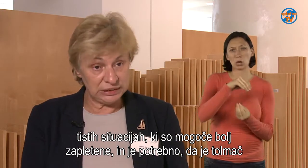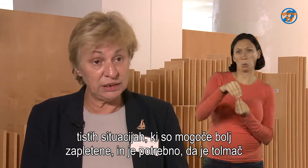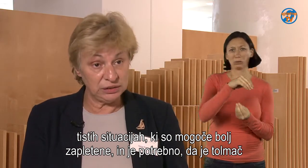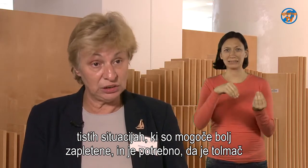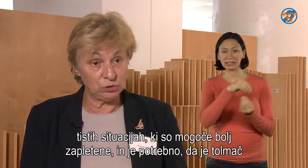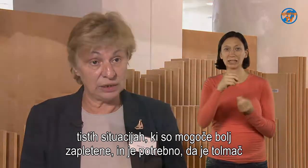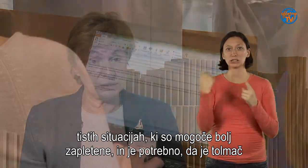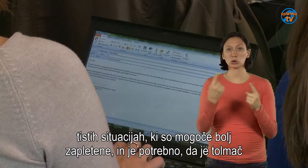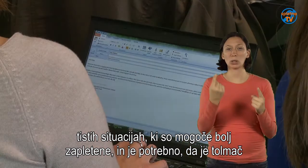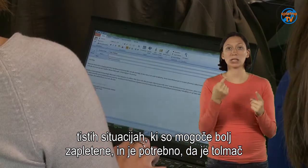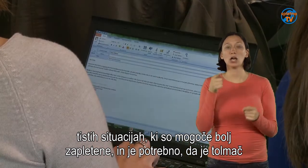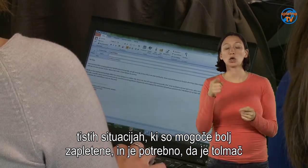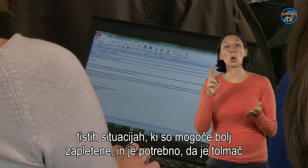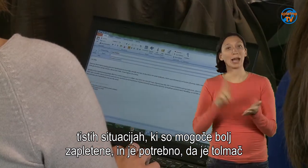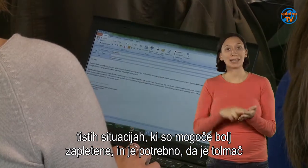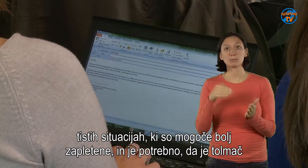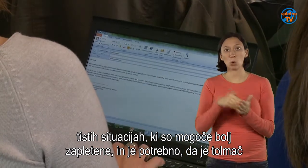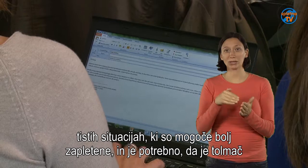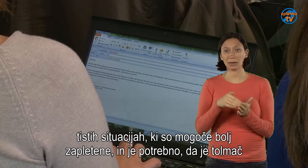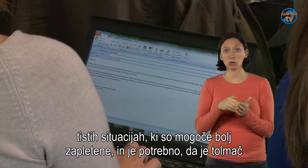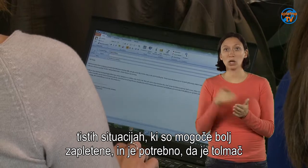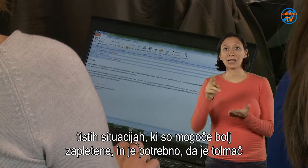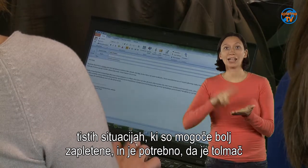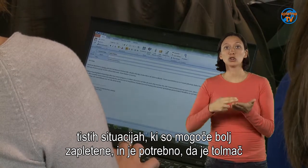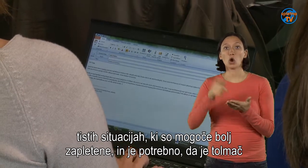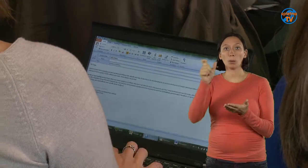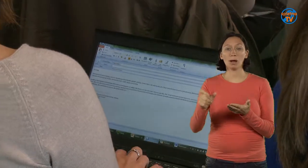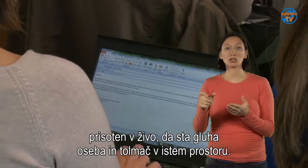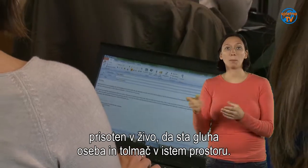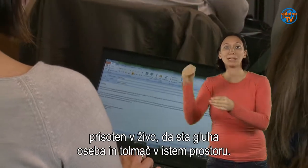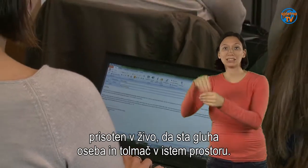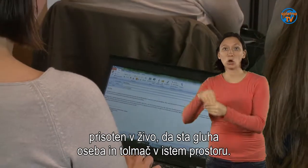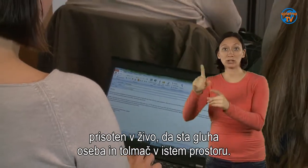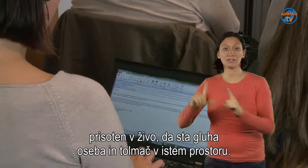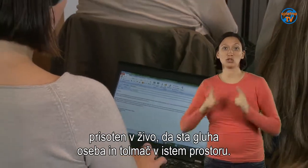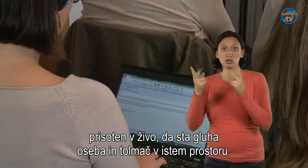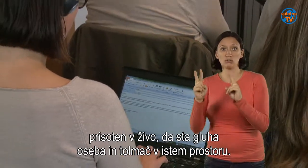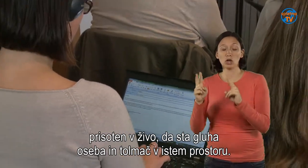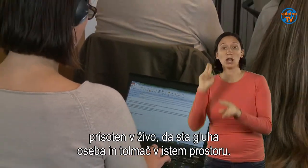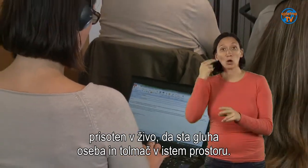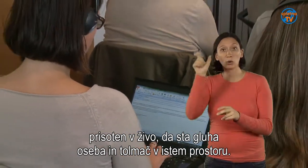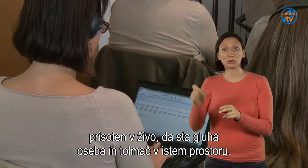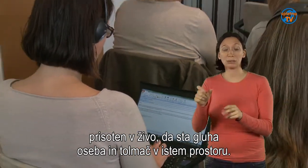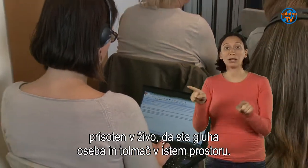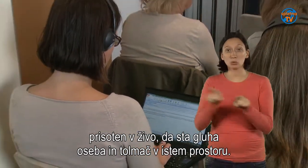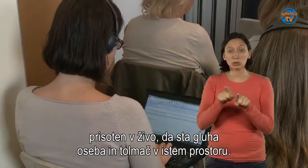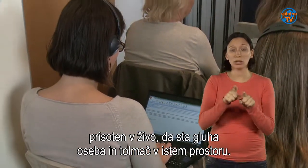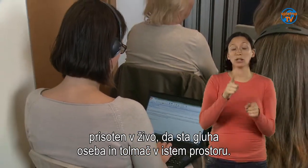zakompliciranih situacijah, ko je res potrebno, da je tolmač prisoten v živo, da je gluha oseba in tolmač, da sta v